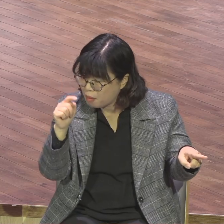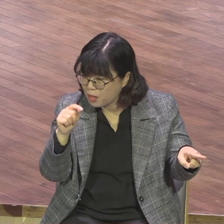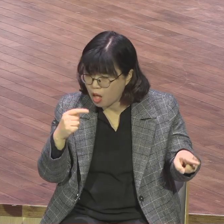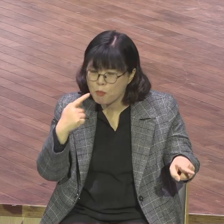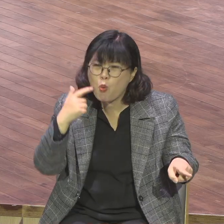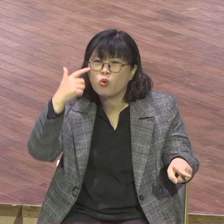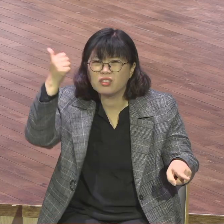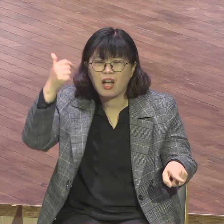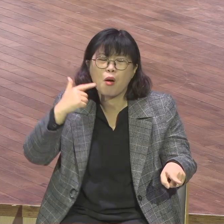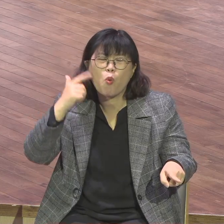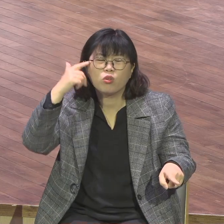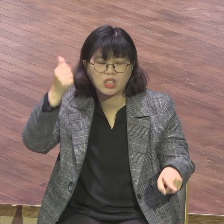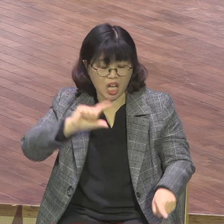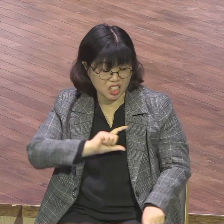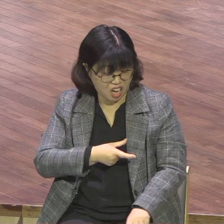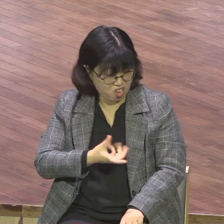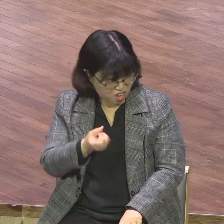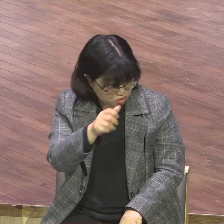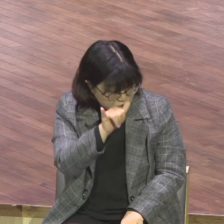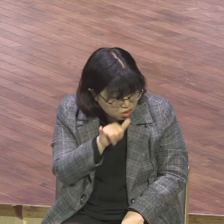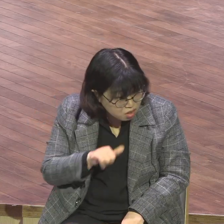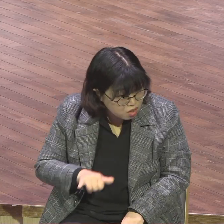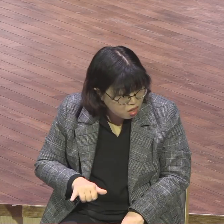웃으려고 하는 얘기했지만은,